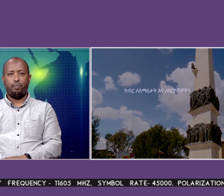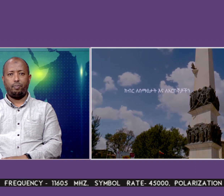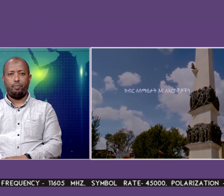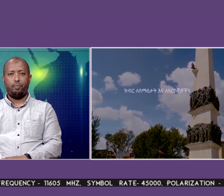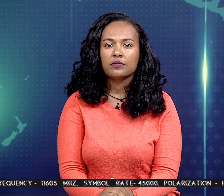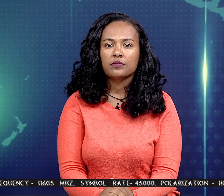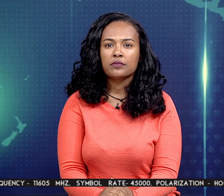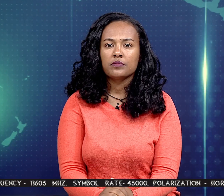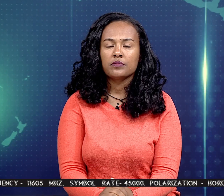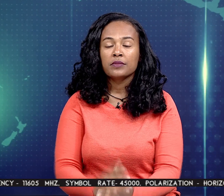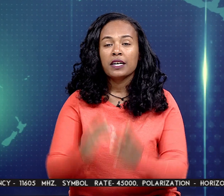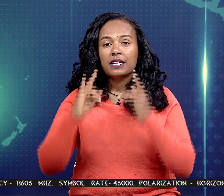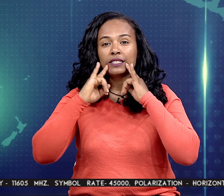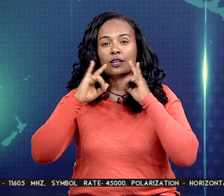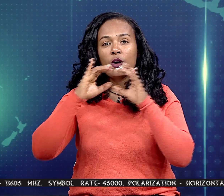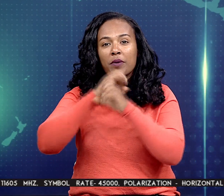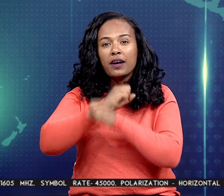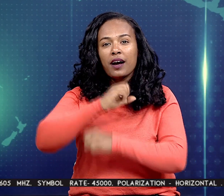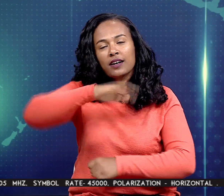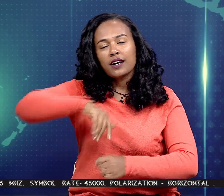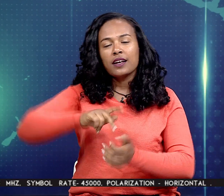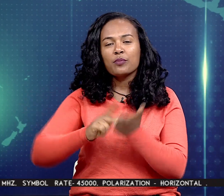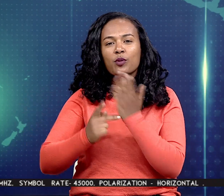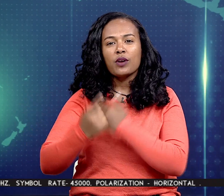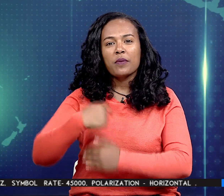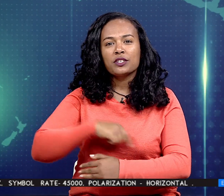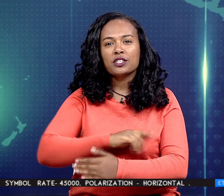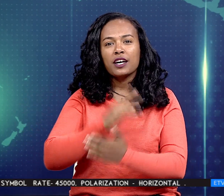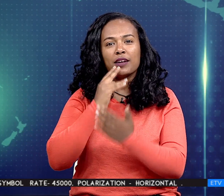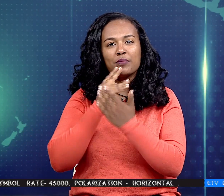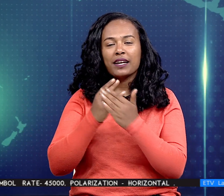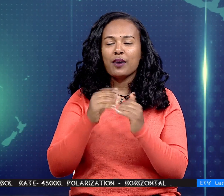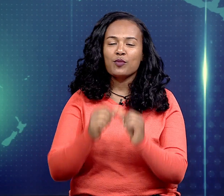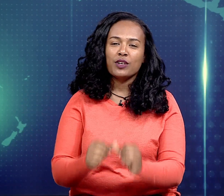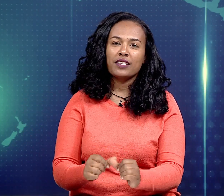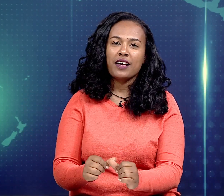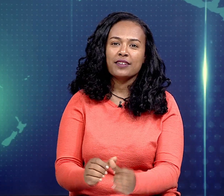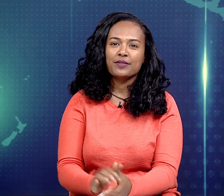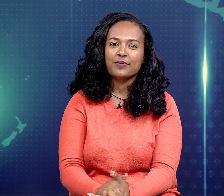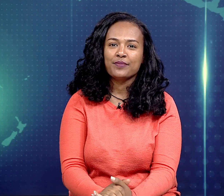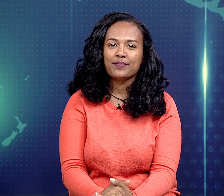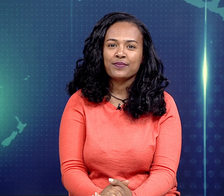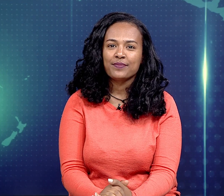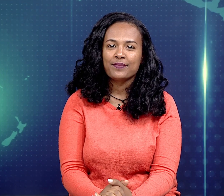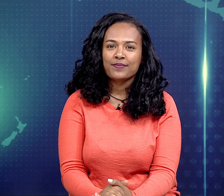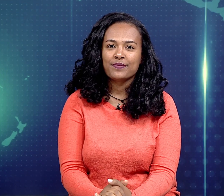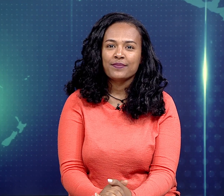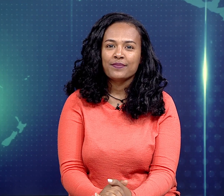ዜናው አበቃ። ከቀሪ ፕሮግራማችን ጋር መልካም ቆይታ።